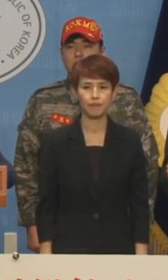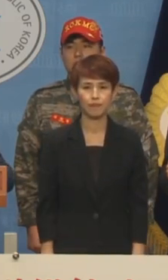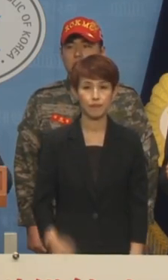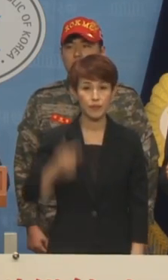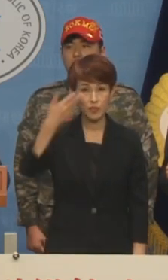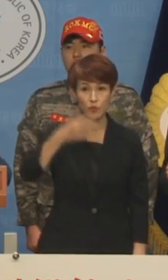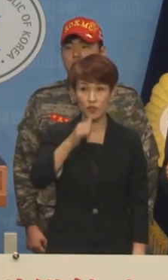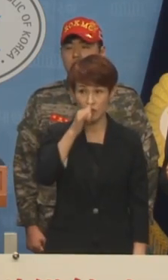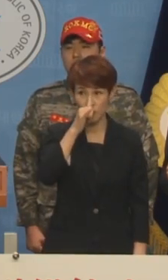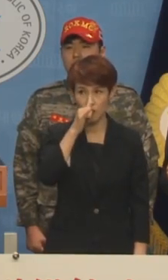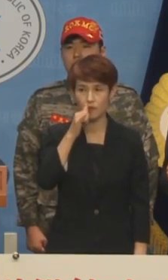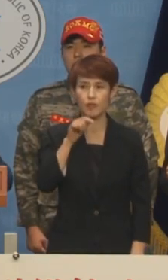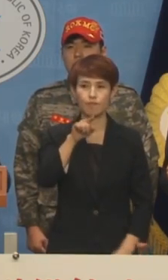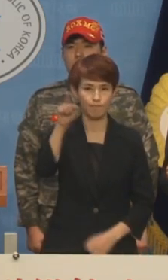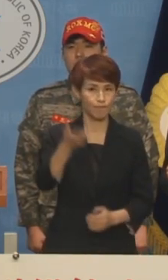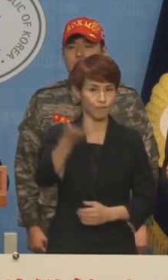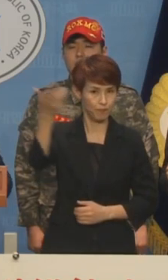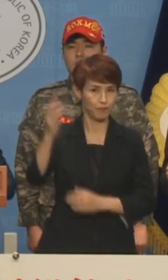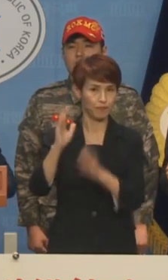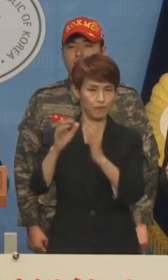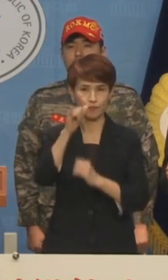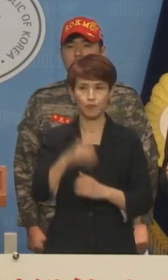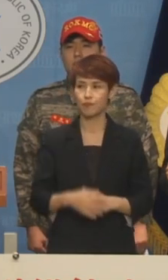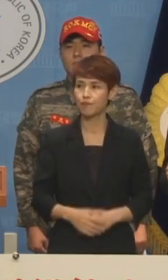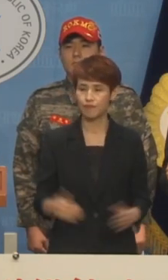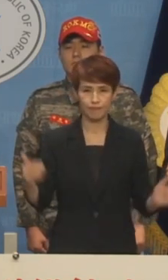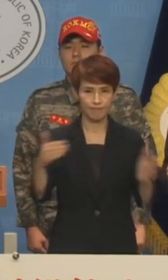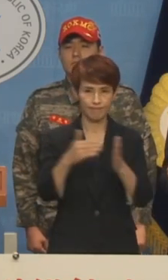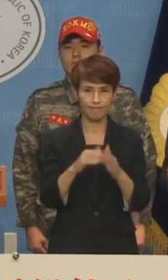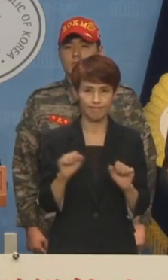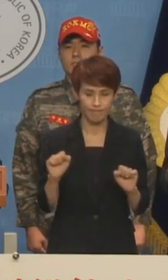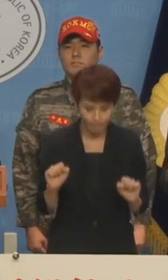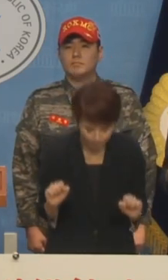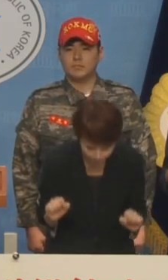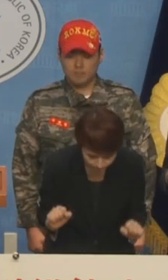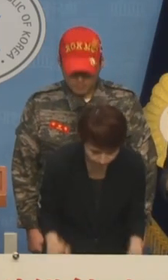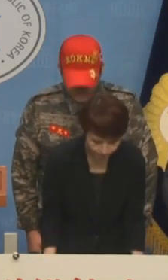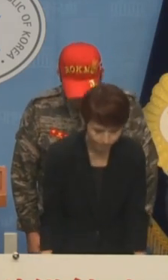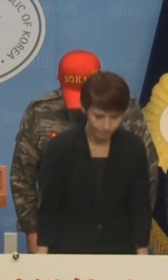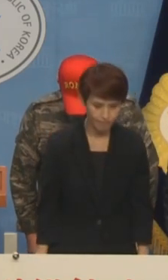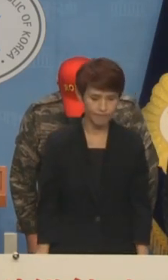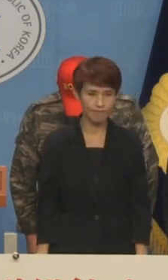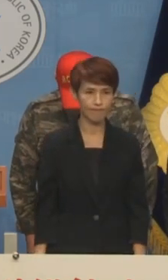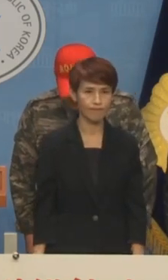있으시면 백브리핑 때 하도록 하겠습니다. 네, 이것으로 기자회견 마치도록 하겠습니다. 감사합니다.